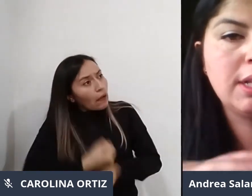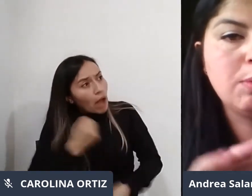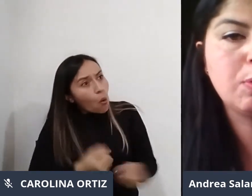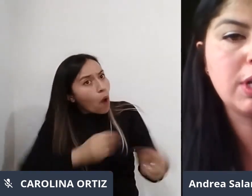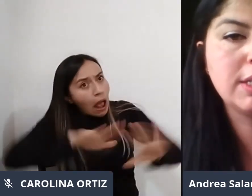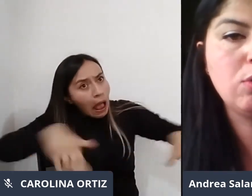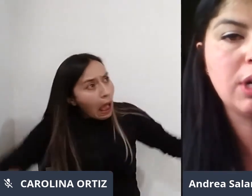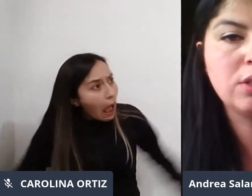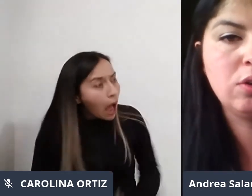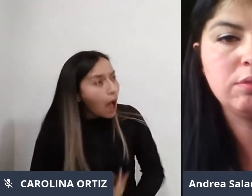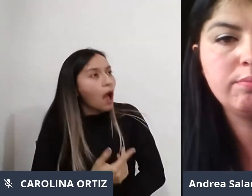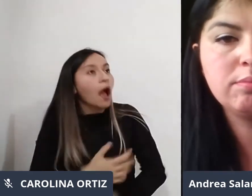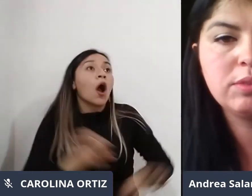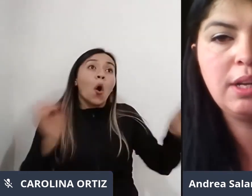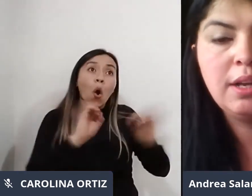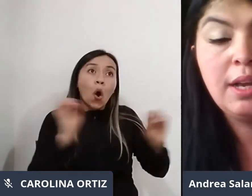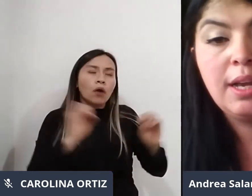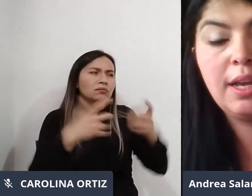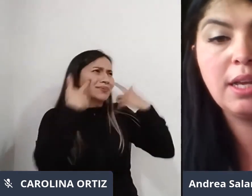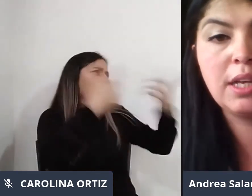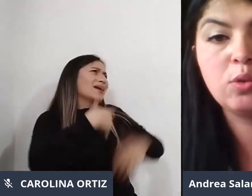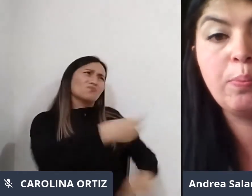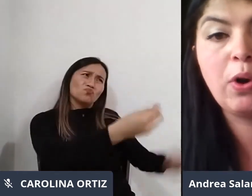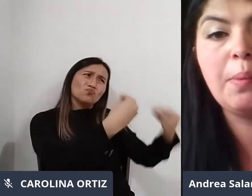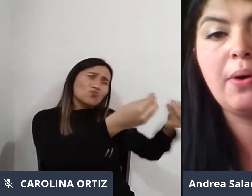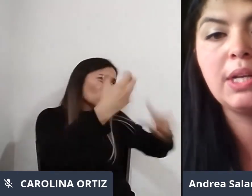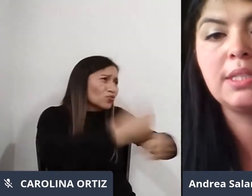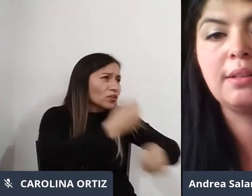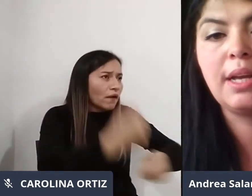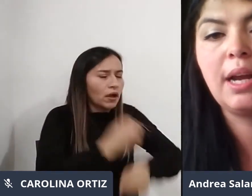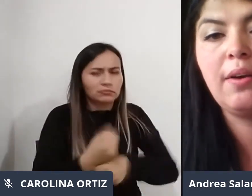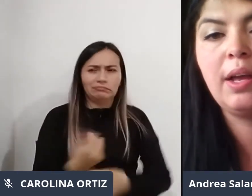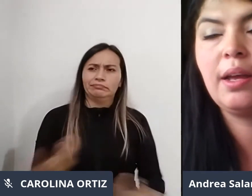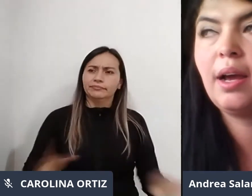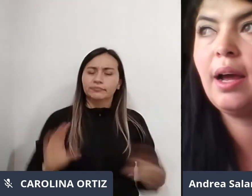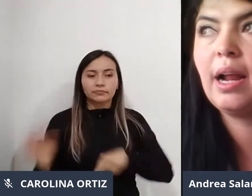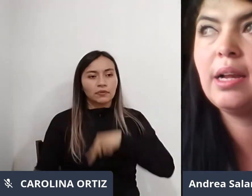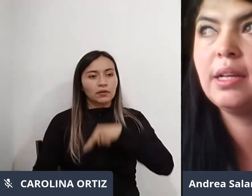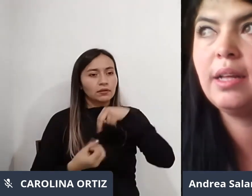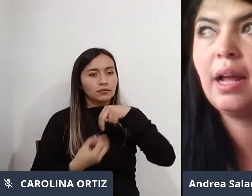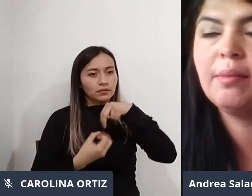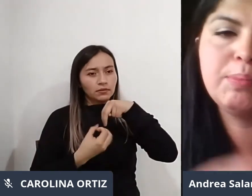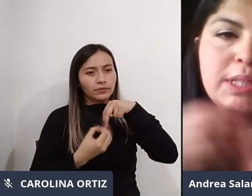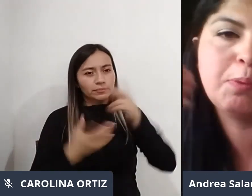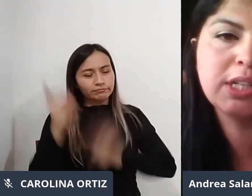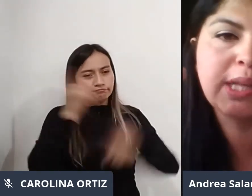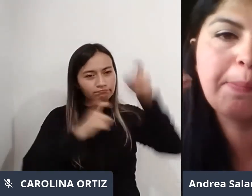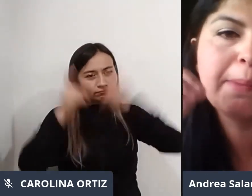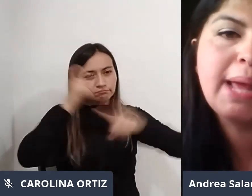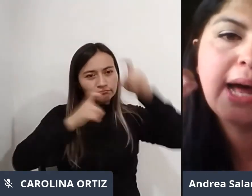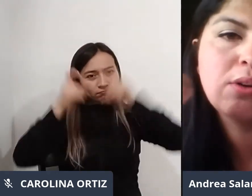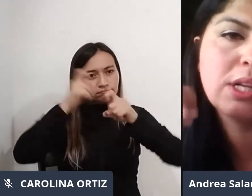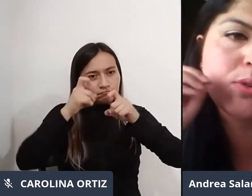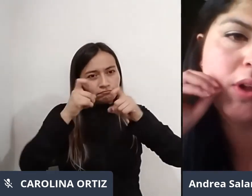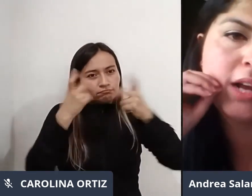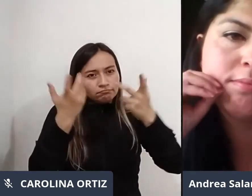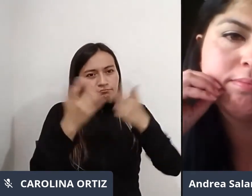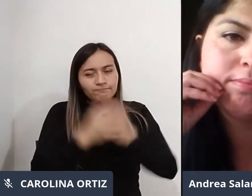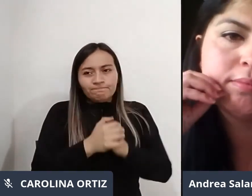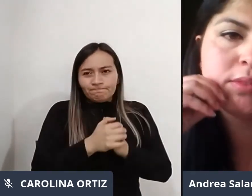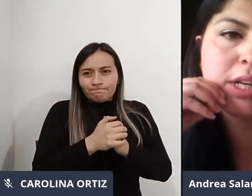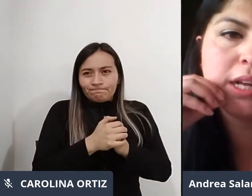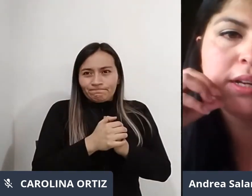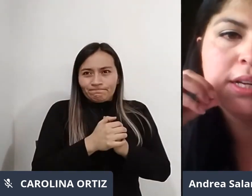de lo que entendemos por qué es educación, ¿sí? Y es un problema bastante grave porque está permeado en la